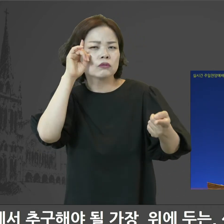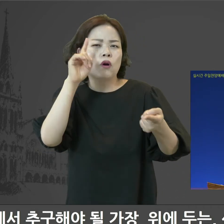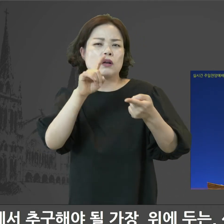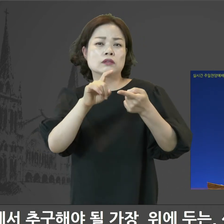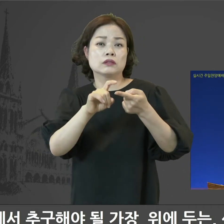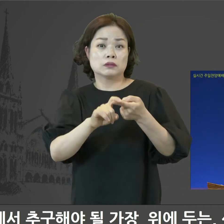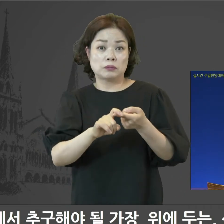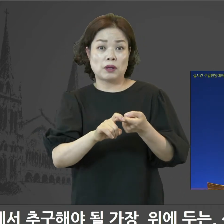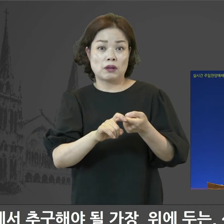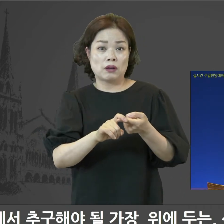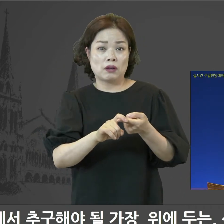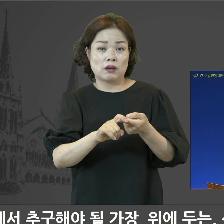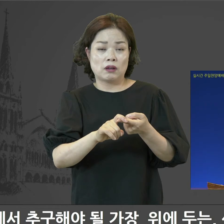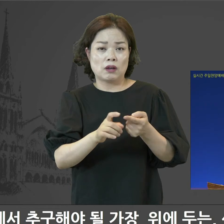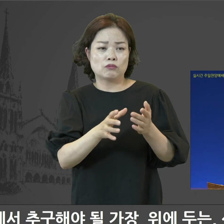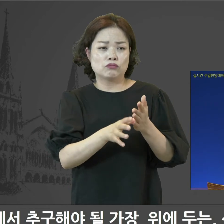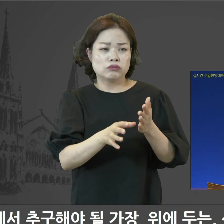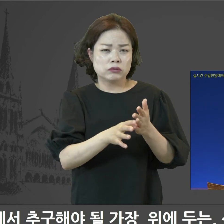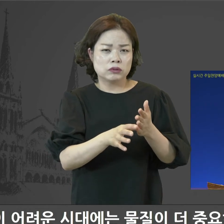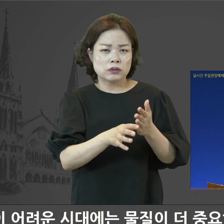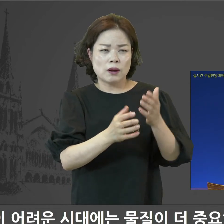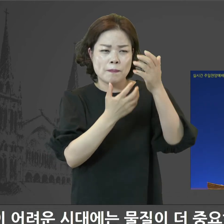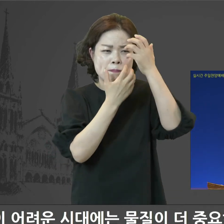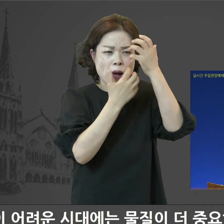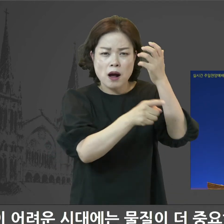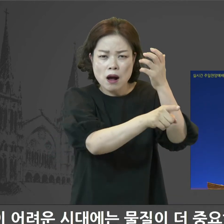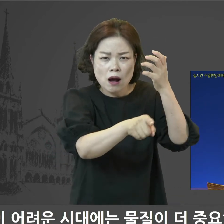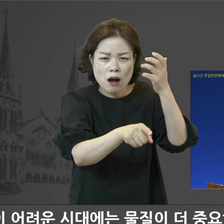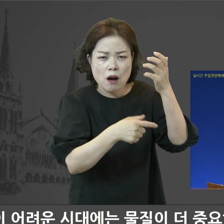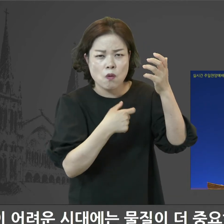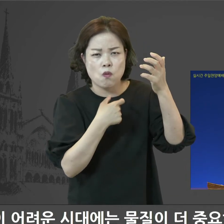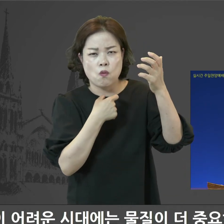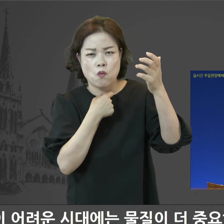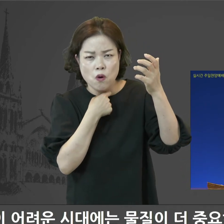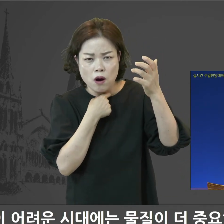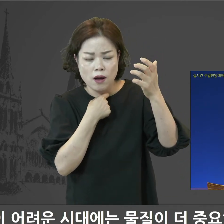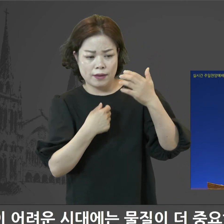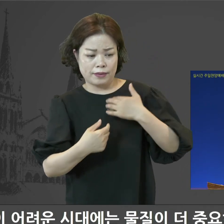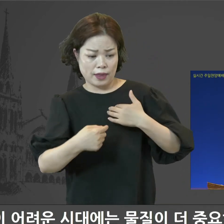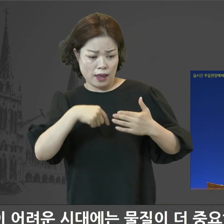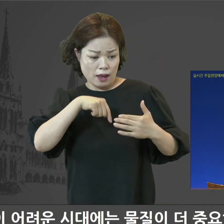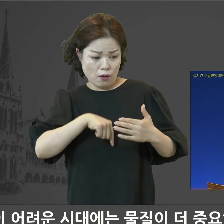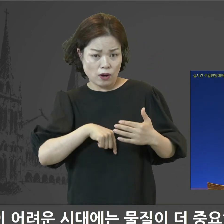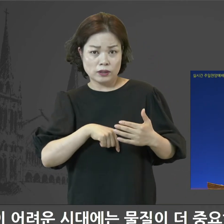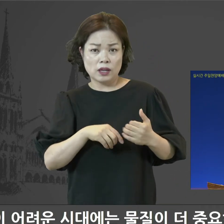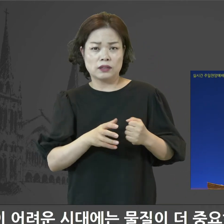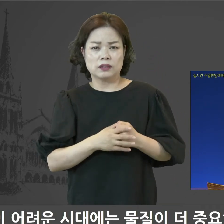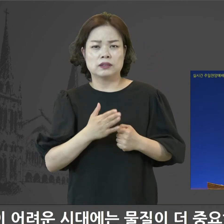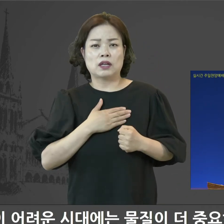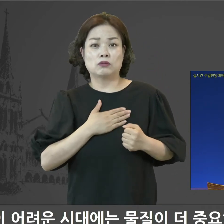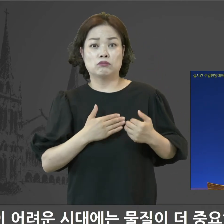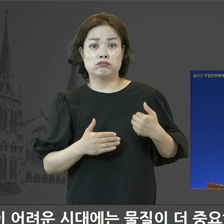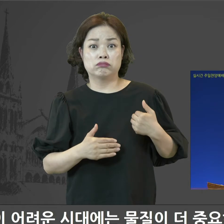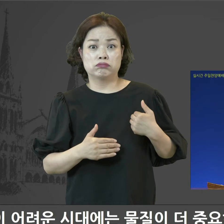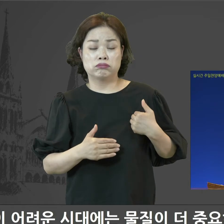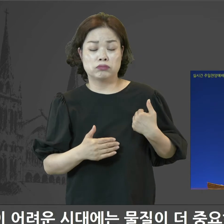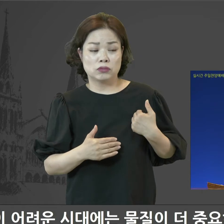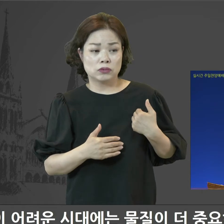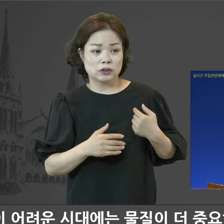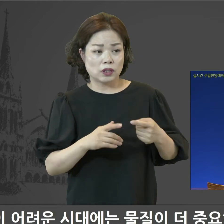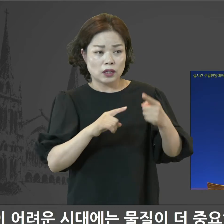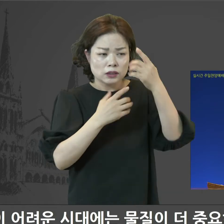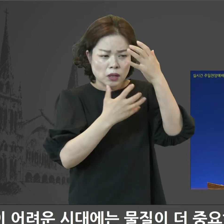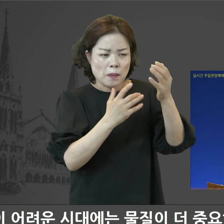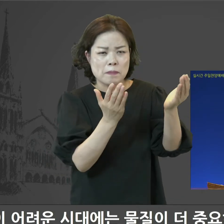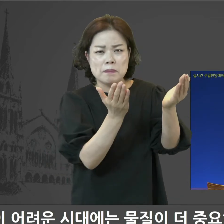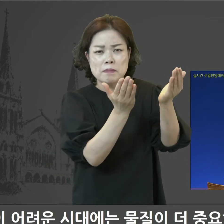여기에 있지 않습니까? 그렇기 때문에 주변에 다수가 추구하는 것이 내 안에 들어와서 나도 모르게 그것을 따르고